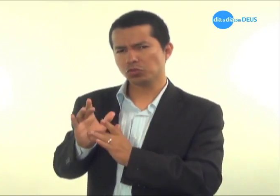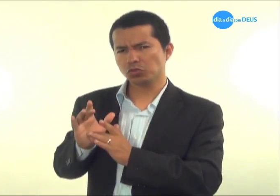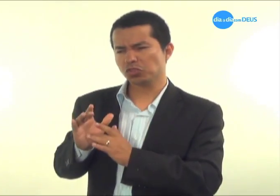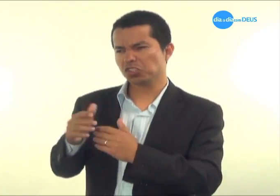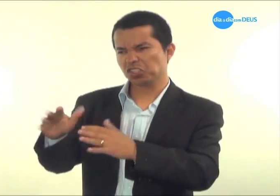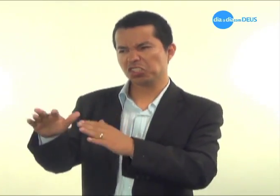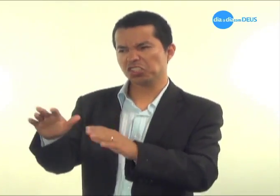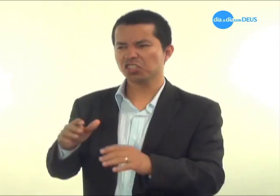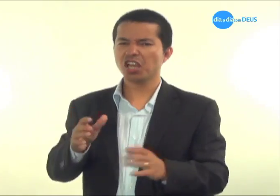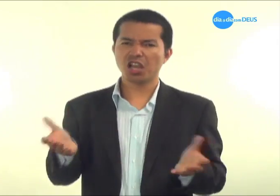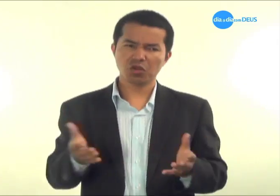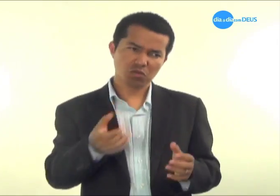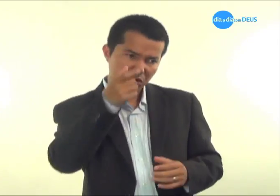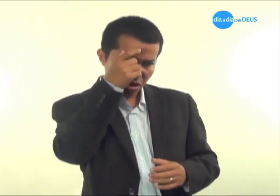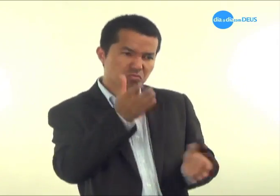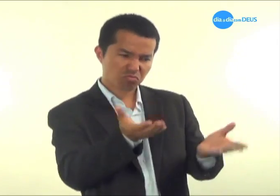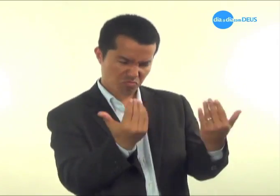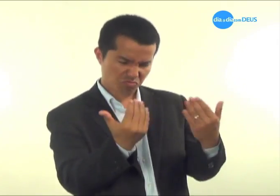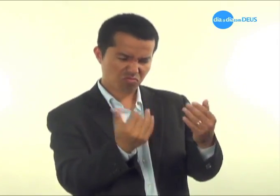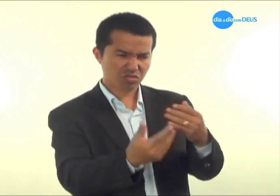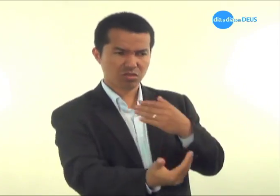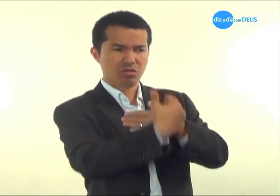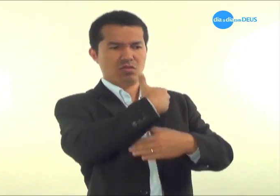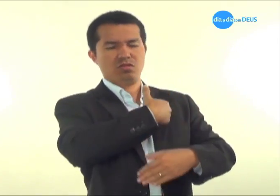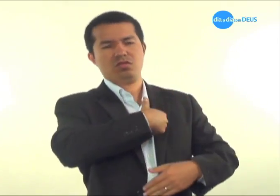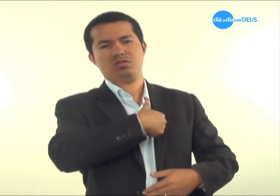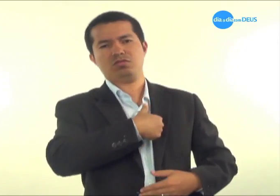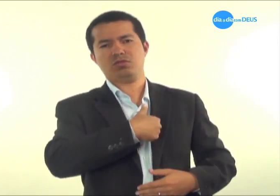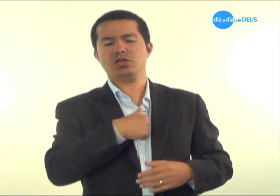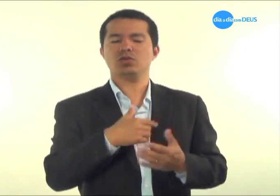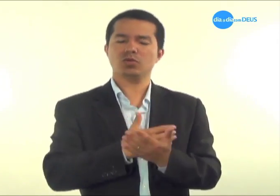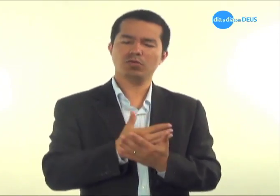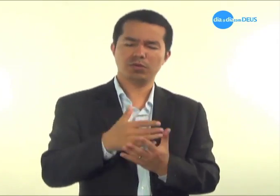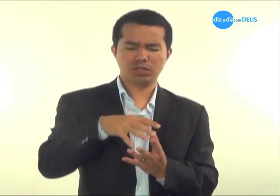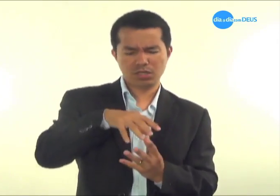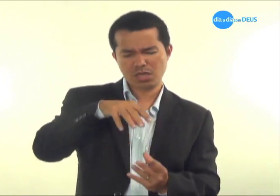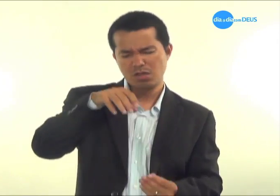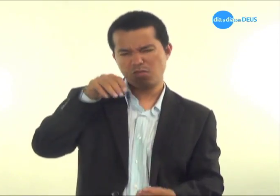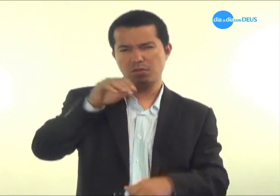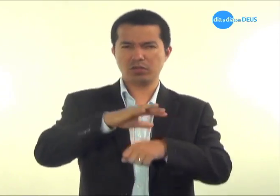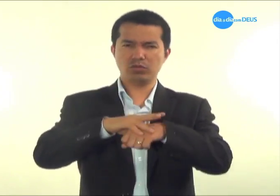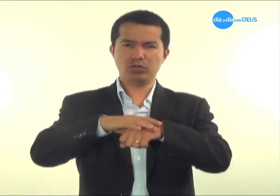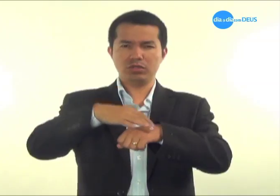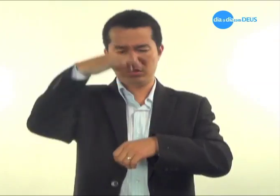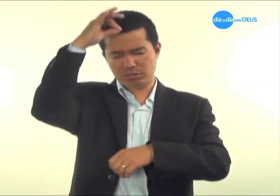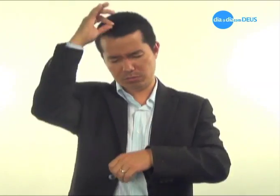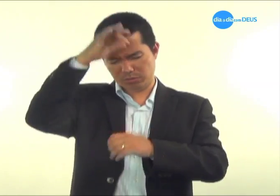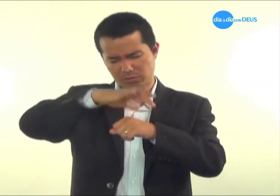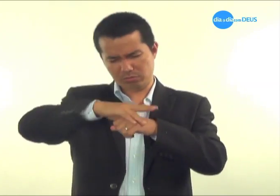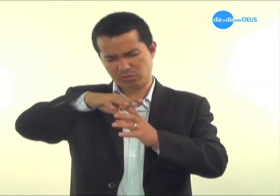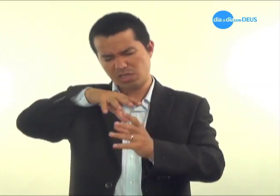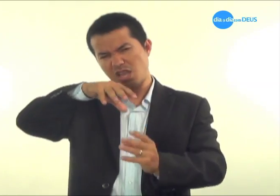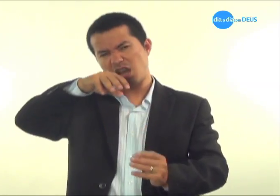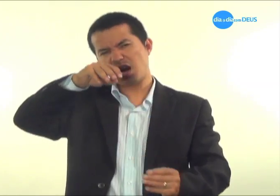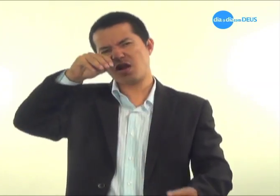alma para eles ficarem lá dentro, uma doença tremenda espiritual começa a surgir dentro da